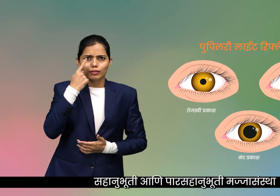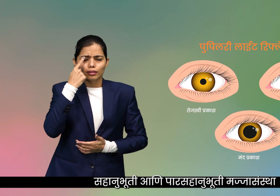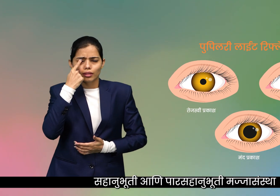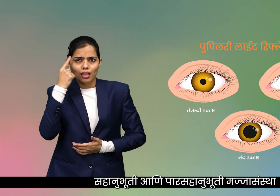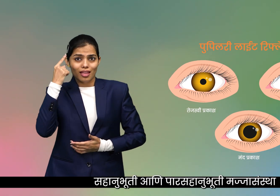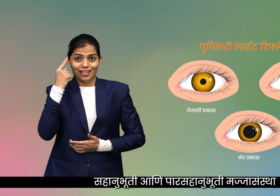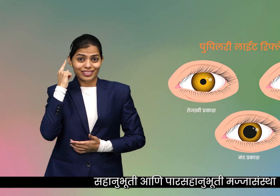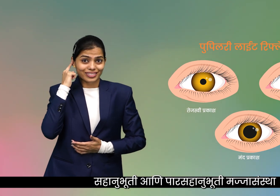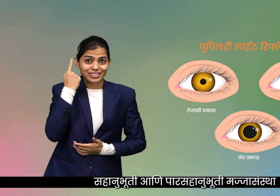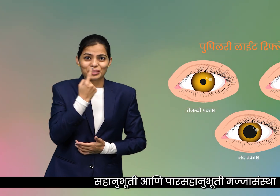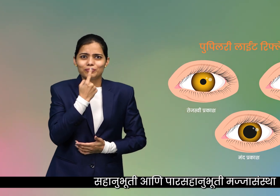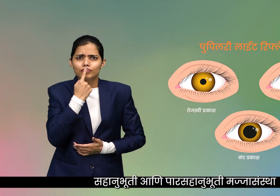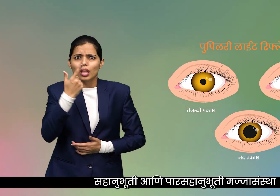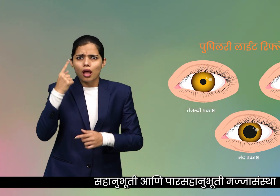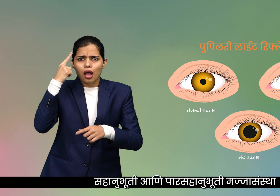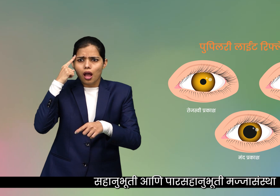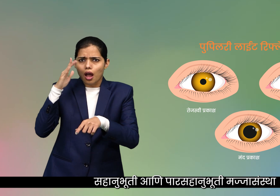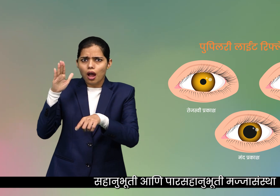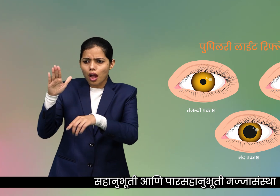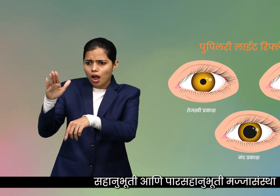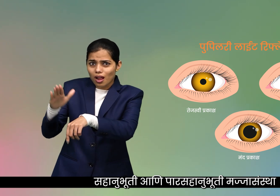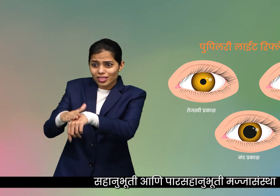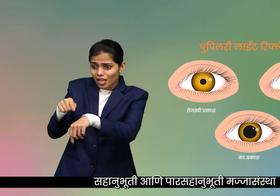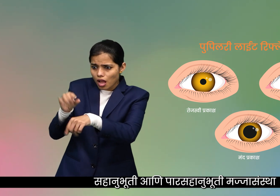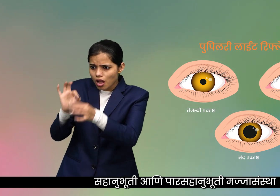सहानुभूती आणि पारसहानुभूती मज्जासंस्था